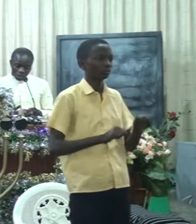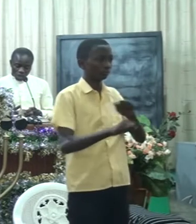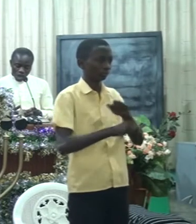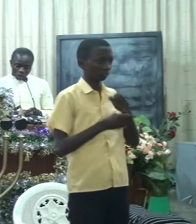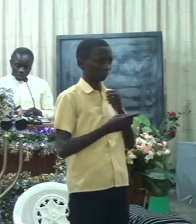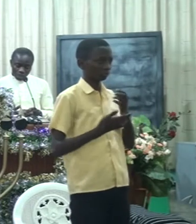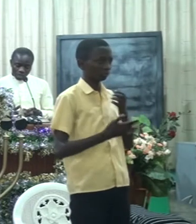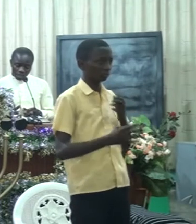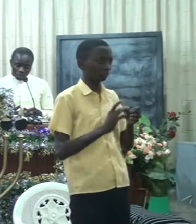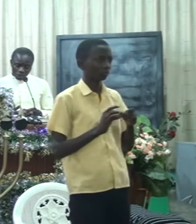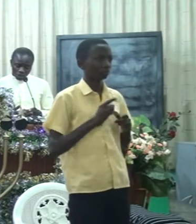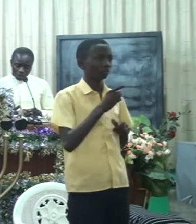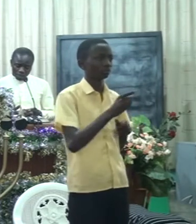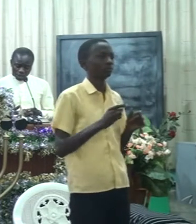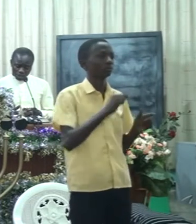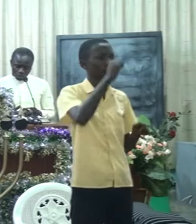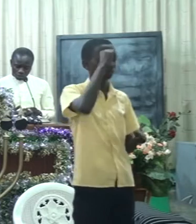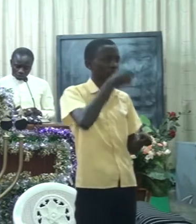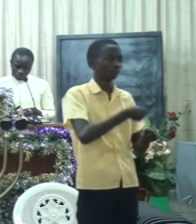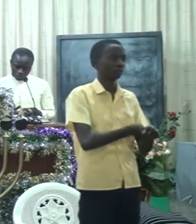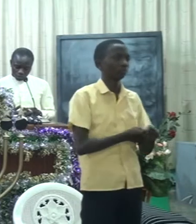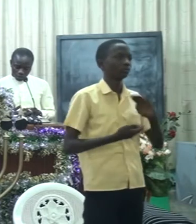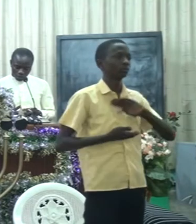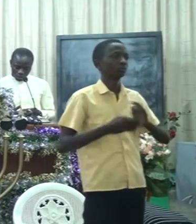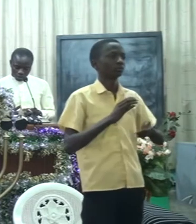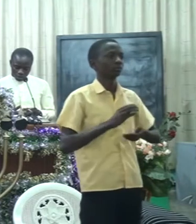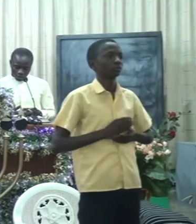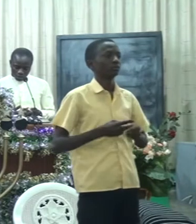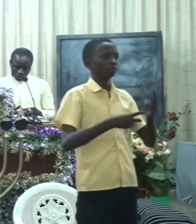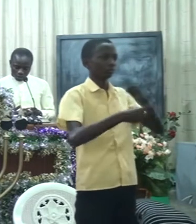Agrée-le ce soir au travers du sang de ton Fils de l'agneau.